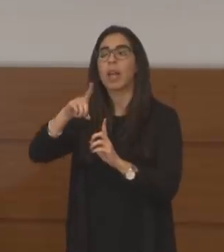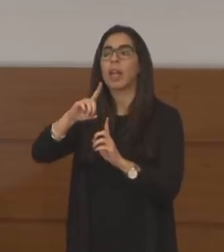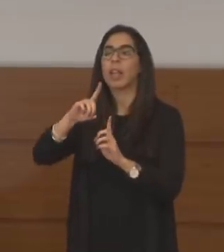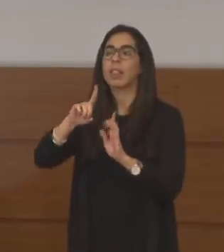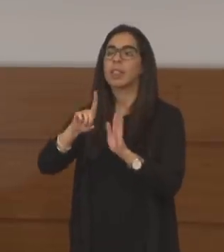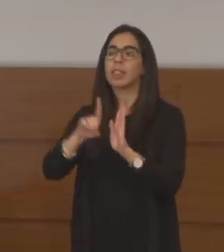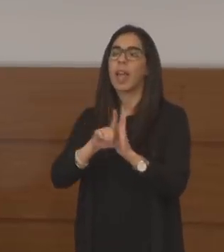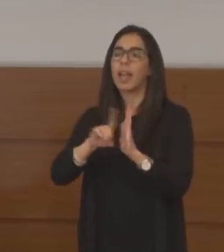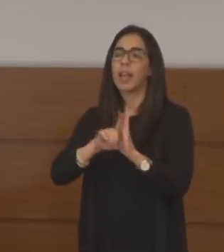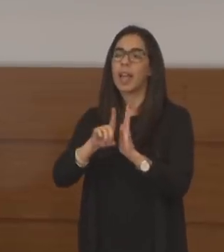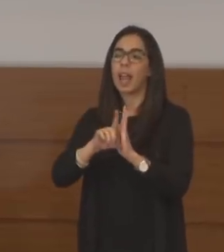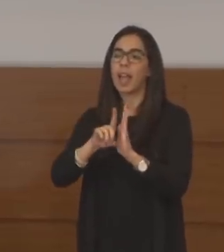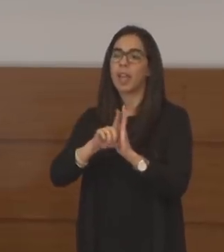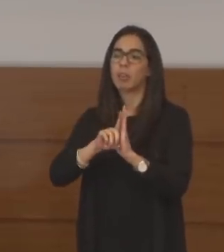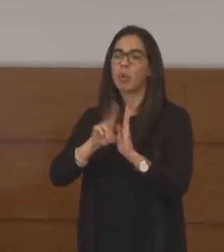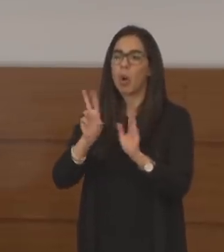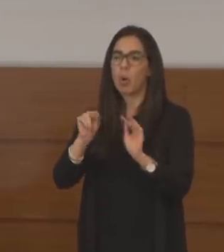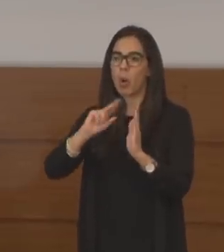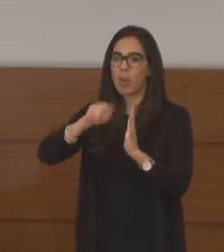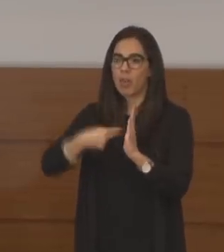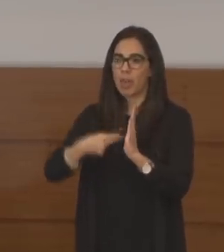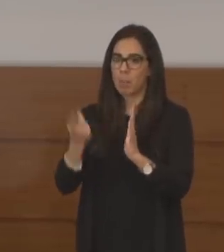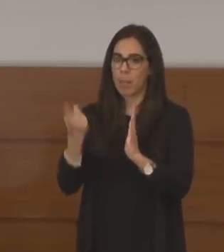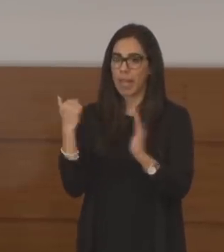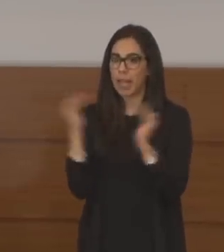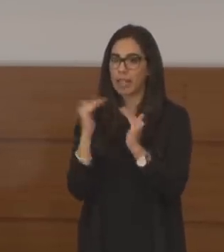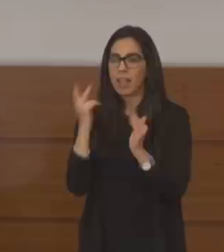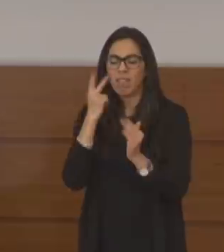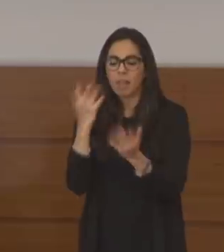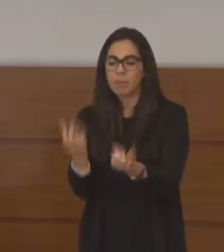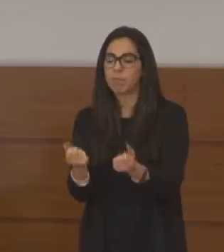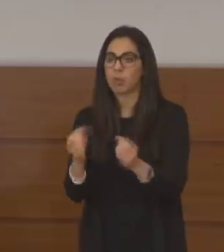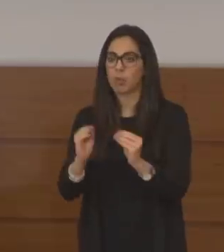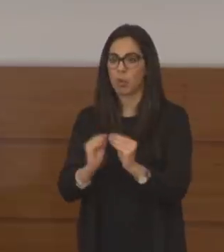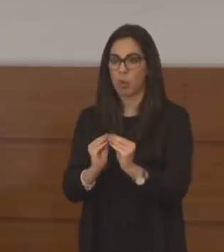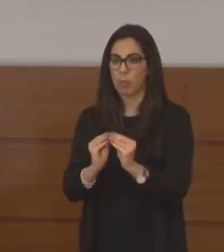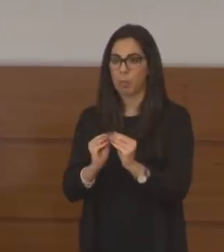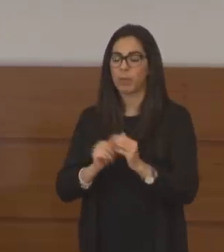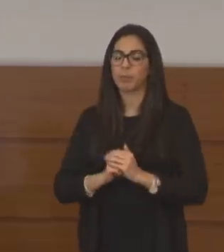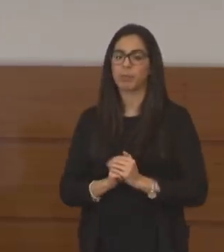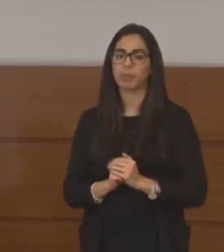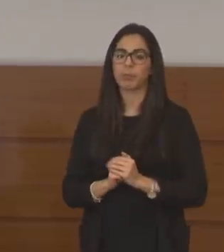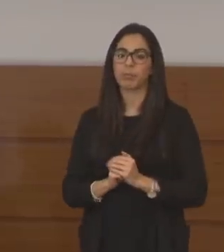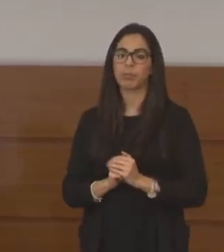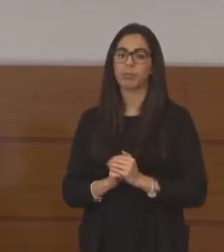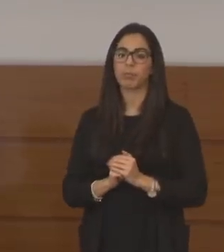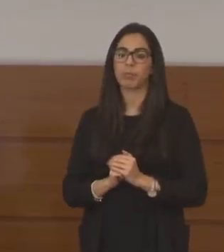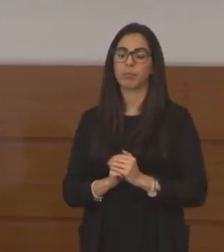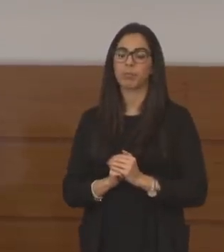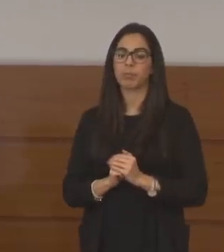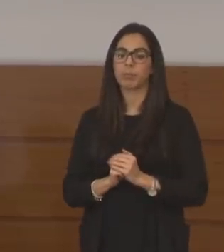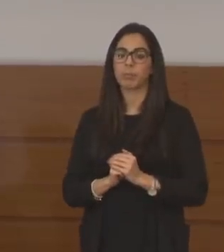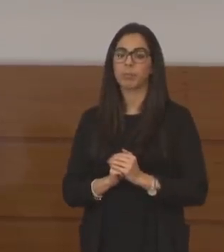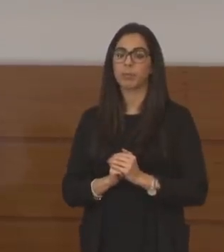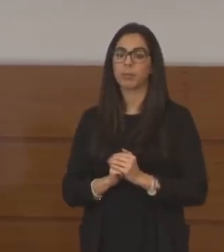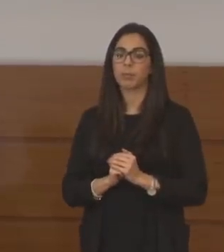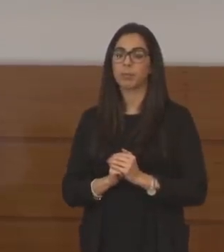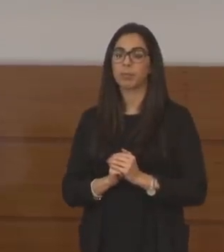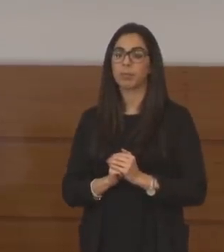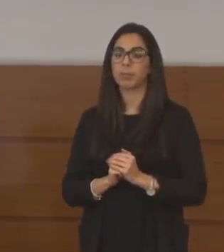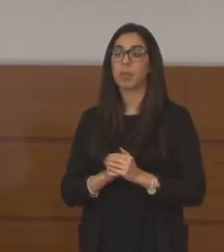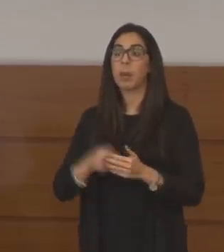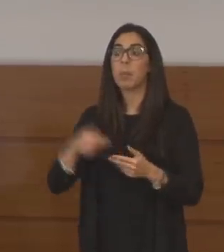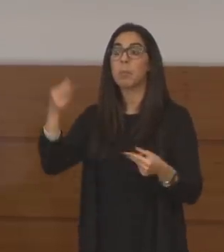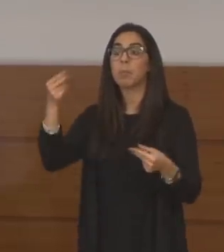firmato ieri sera per quanto riguarda il dato del nostro